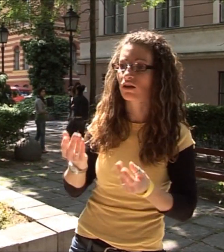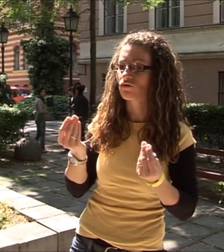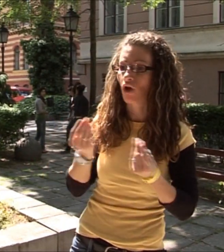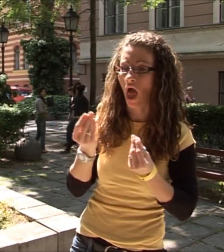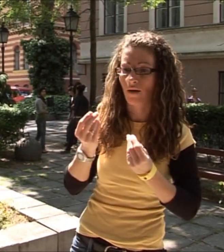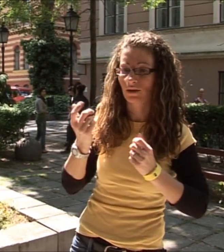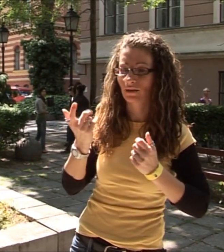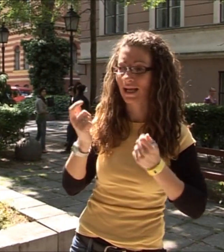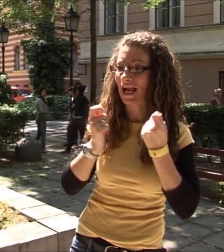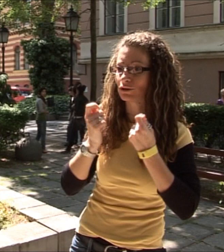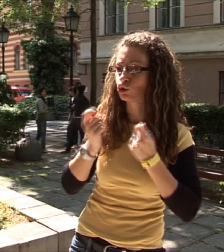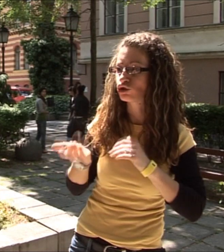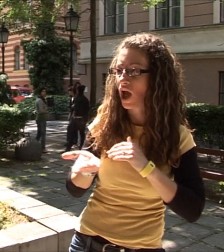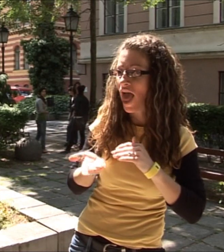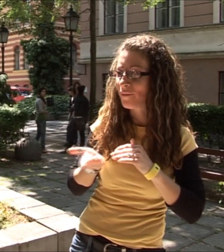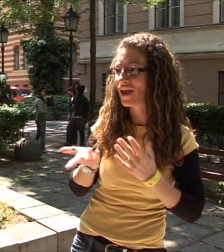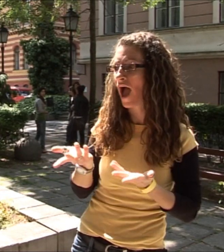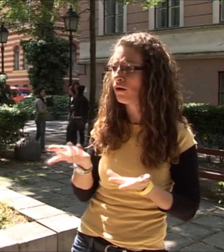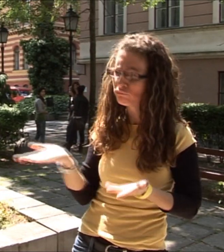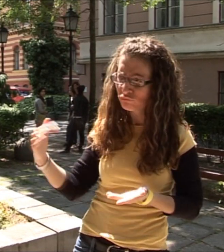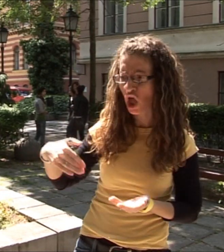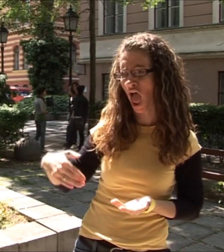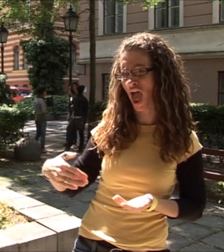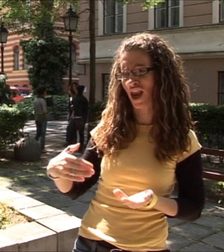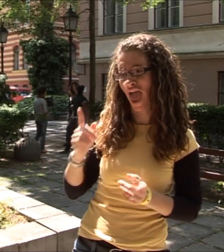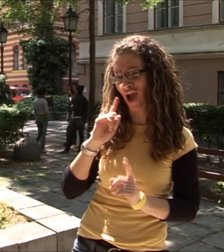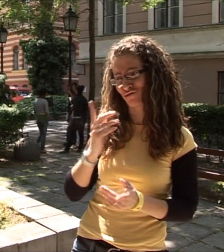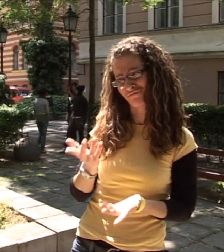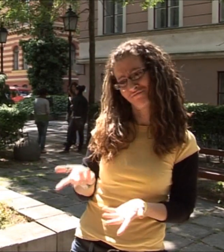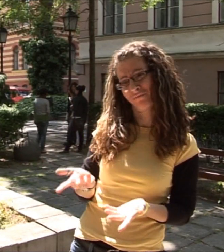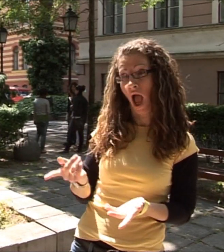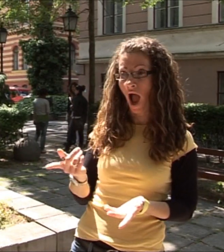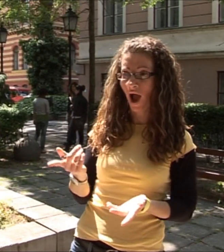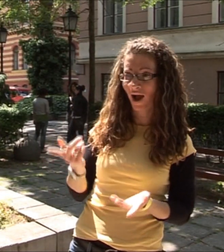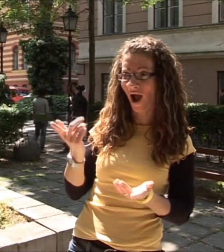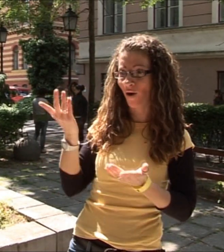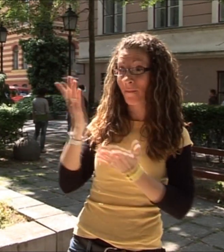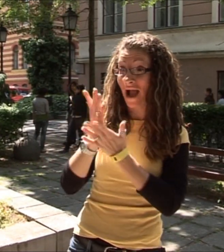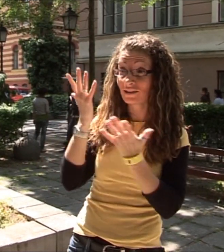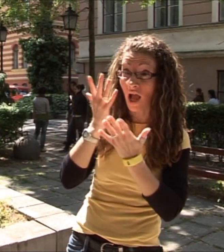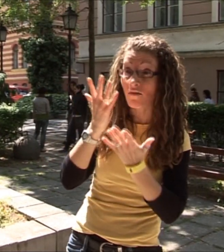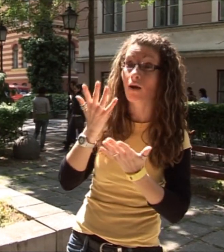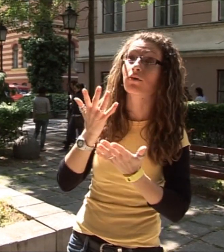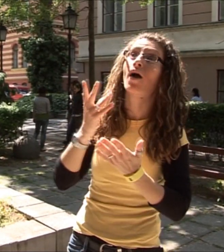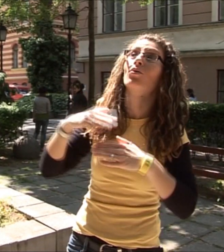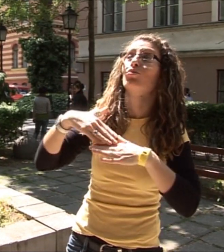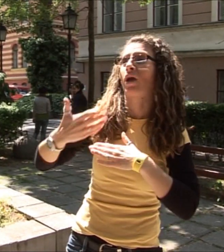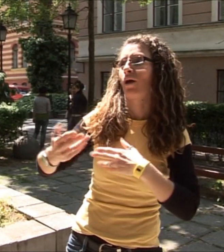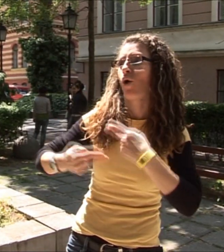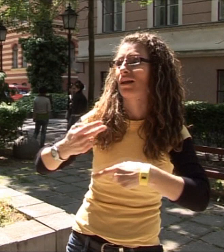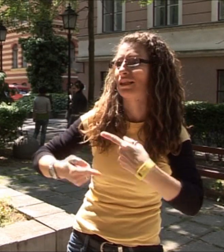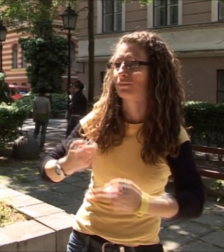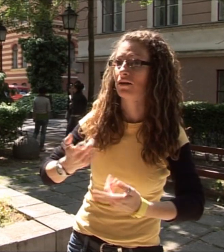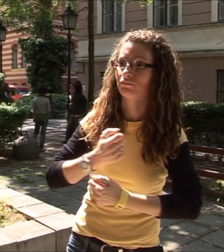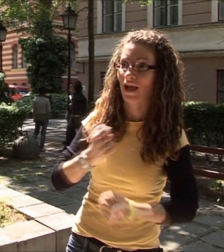tudnak lenni hogy h érzés alapán próbáltni de ha zavarban vanak á